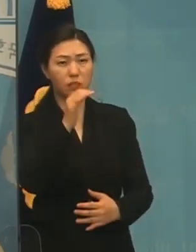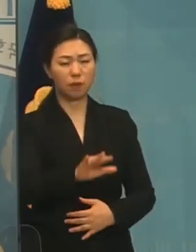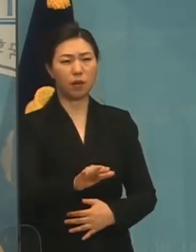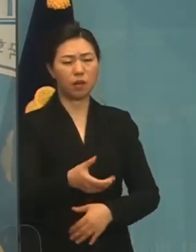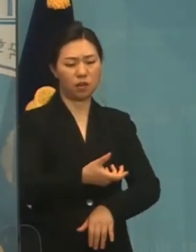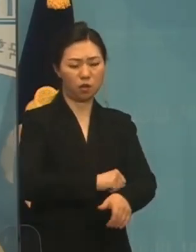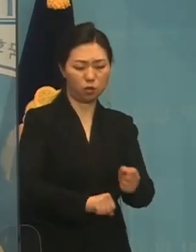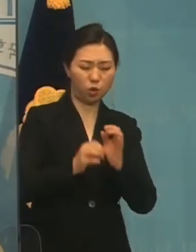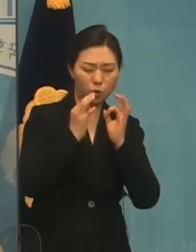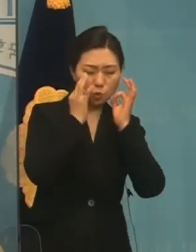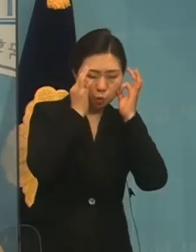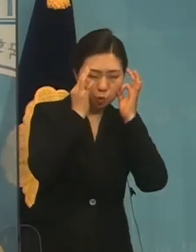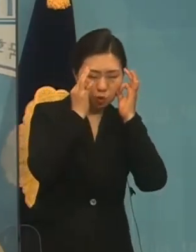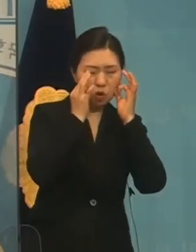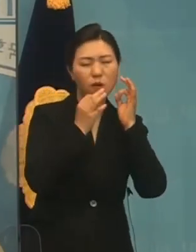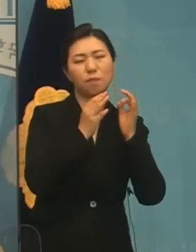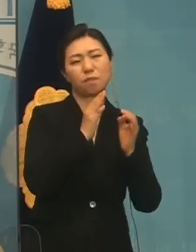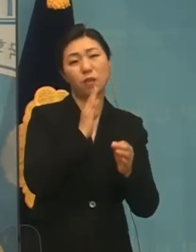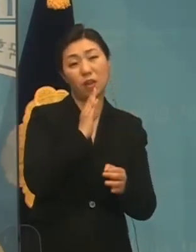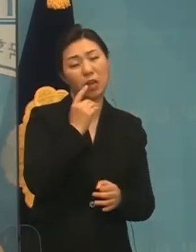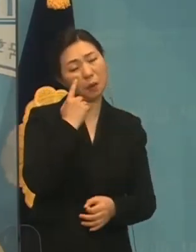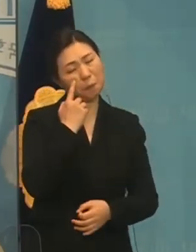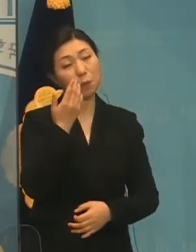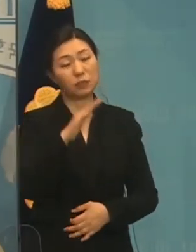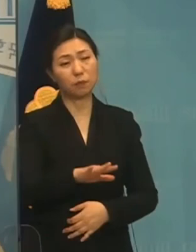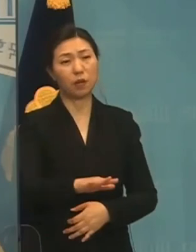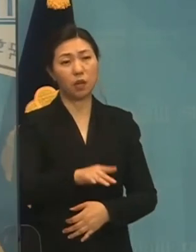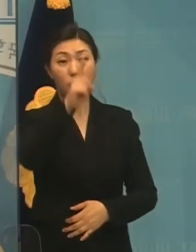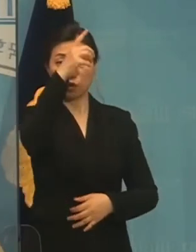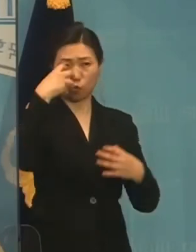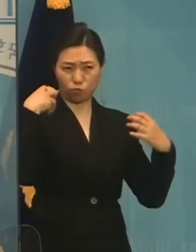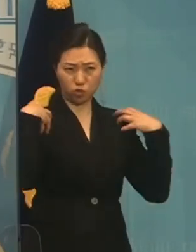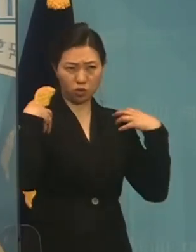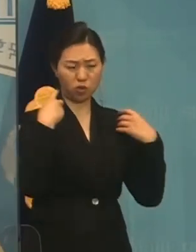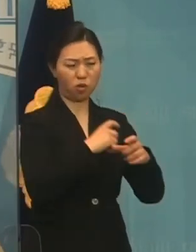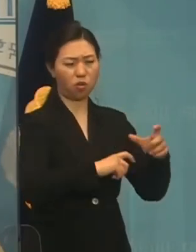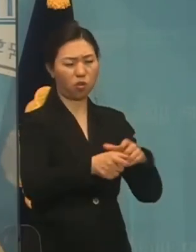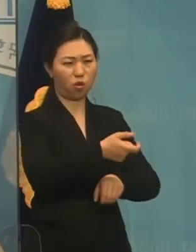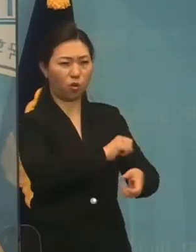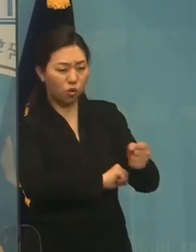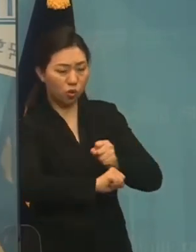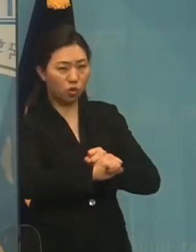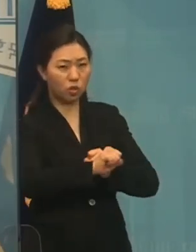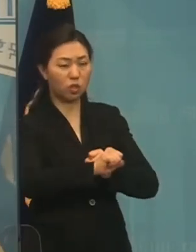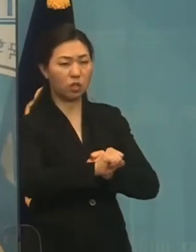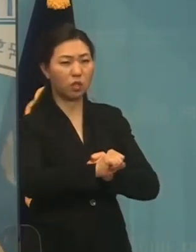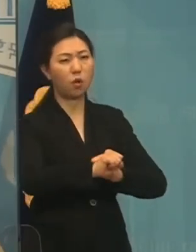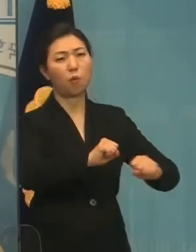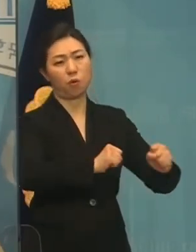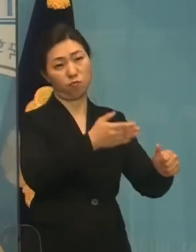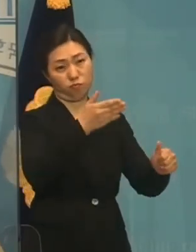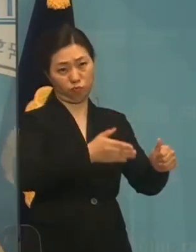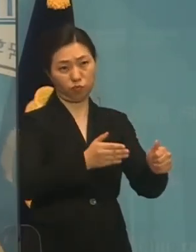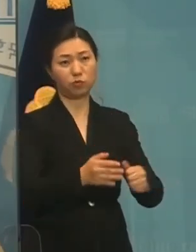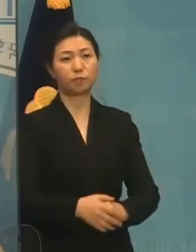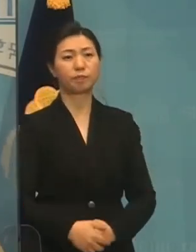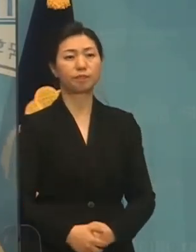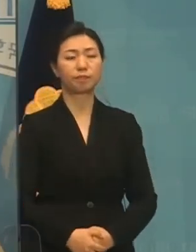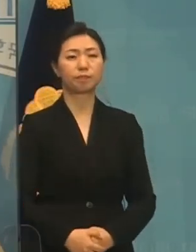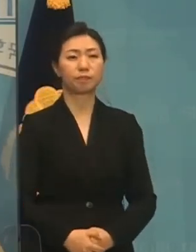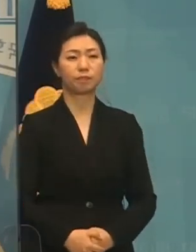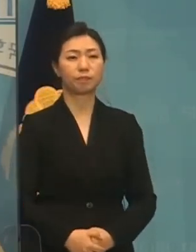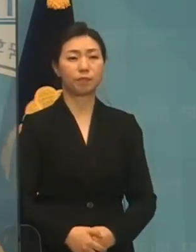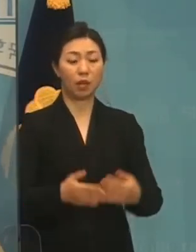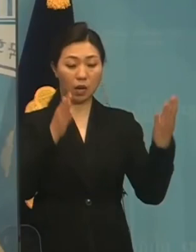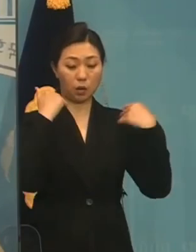적극적으로 노력하겠습니다만 정부에서 보다 적극적인 자세를 보여주시기를 당부드리겠습니다.